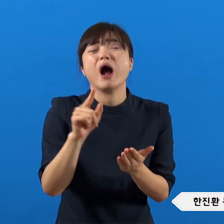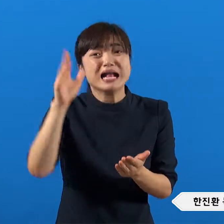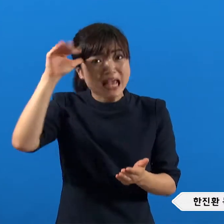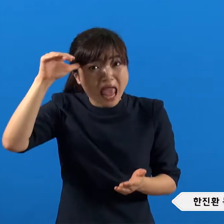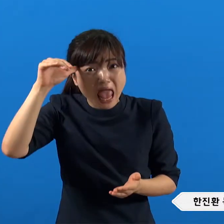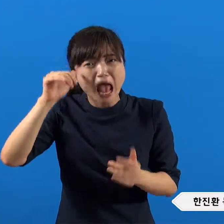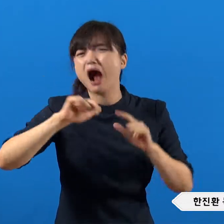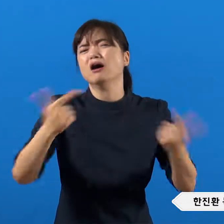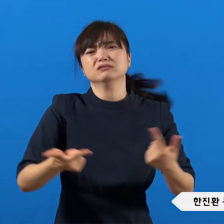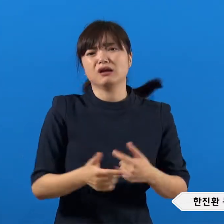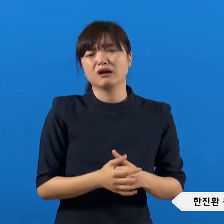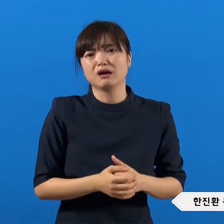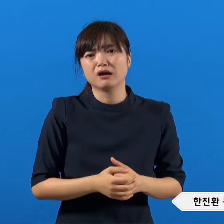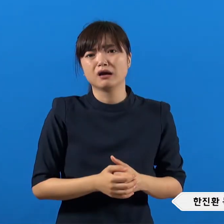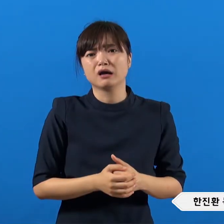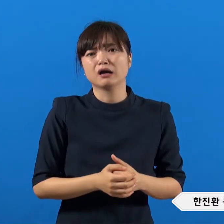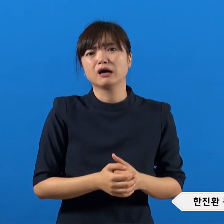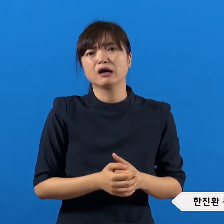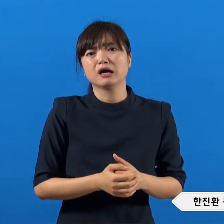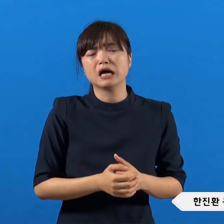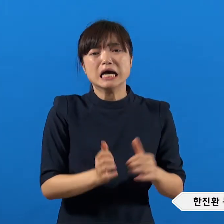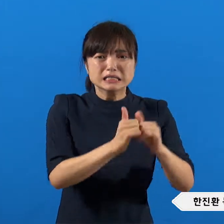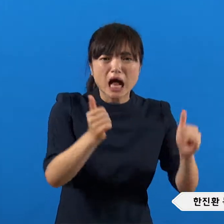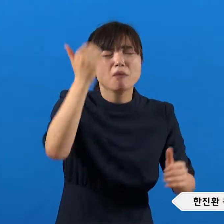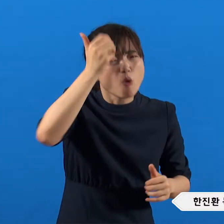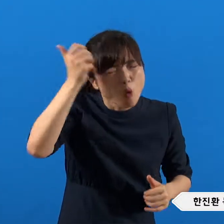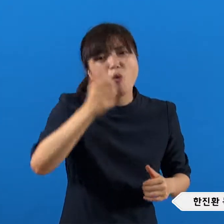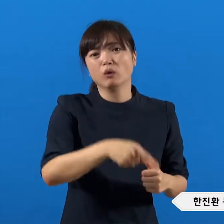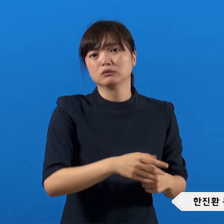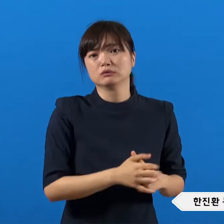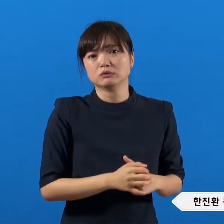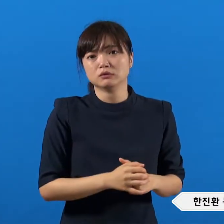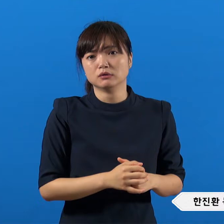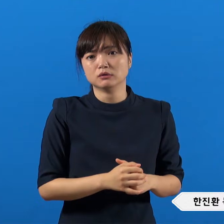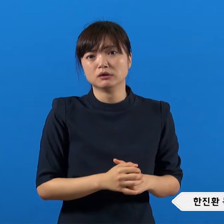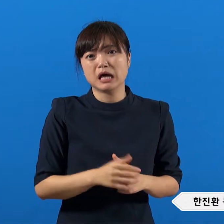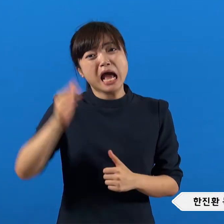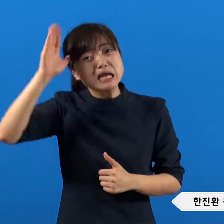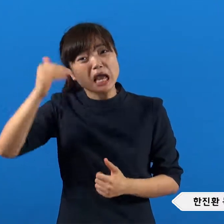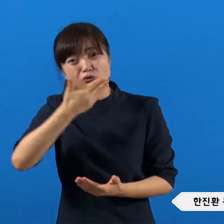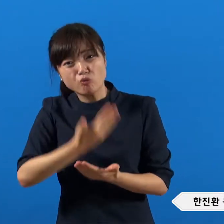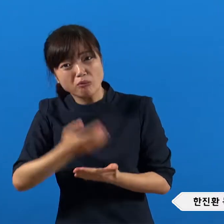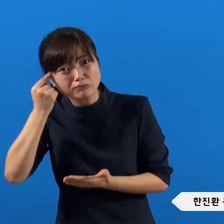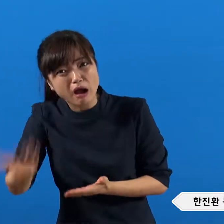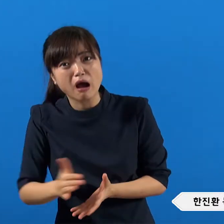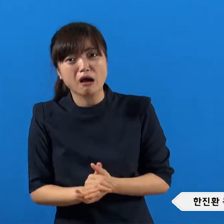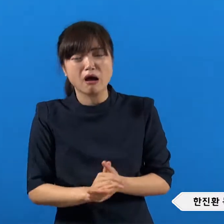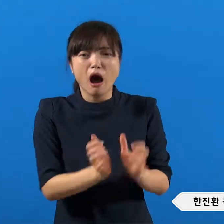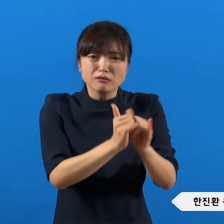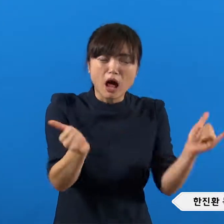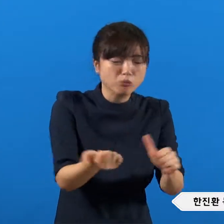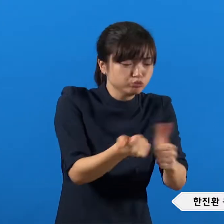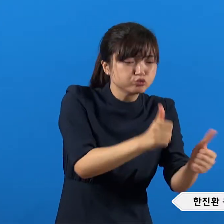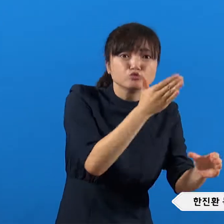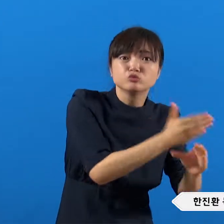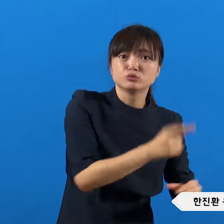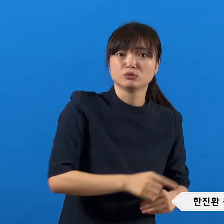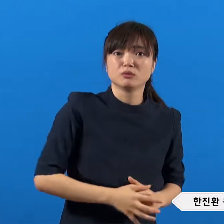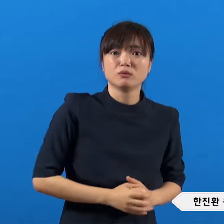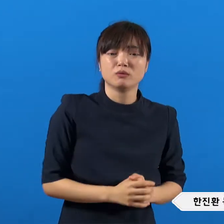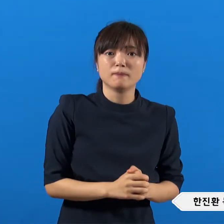개가 아니라 사람들의 영혼입니다. 개가 중요한 것이 아니라 사람들이 죽어가고 있습니다.